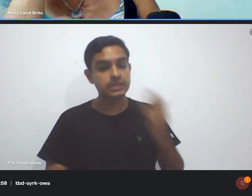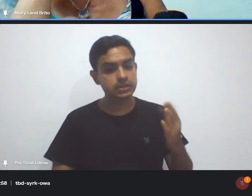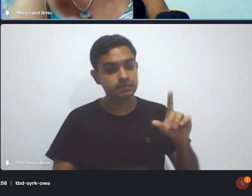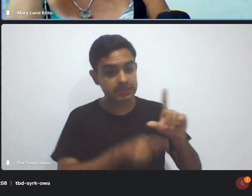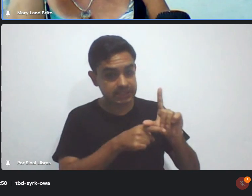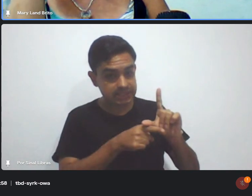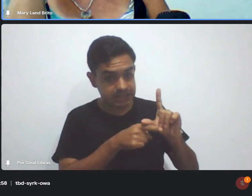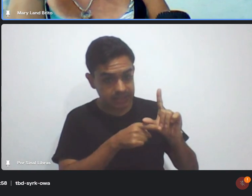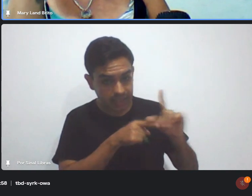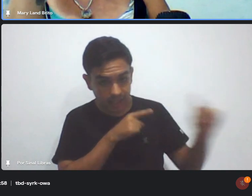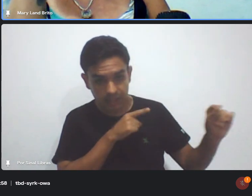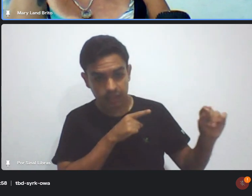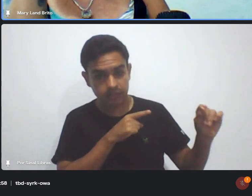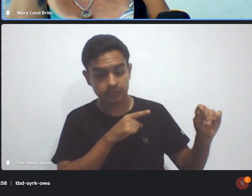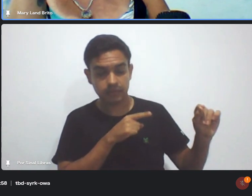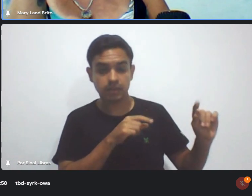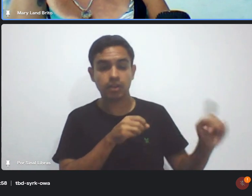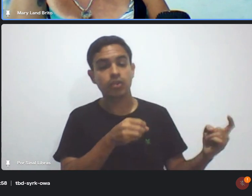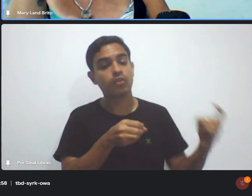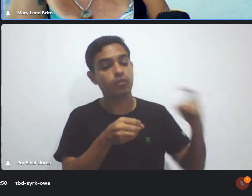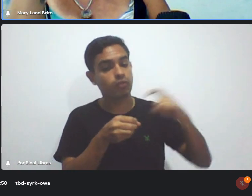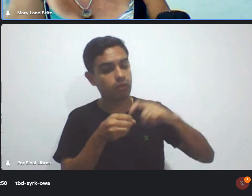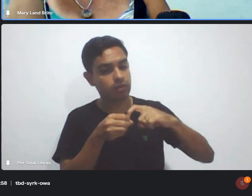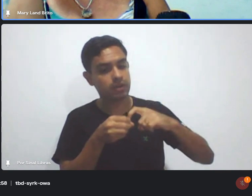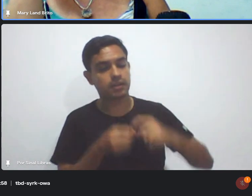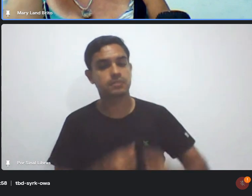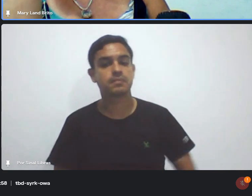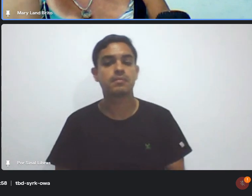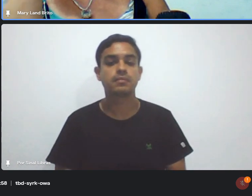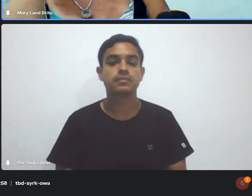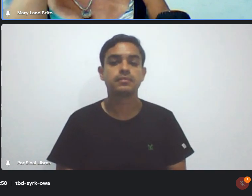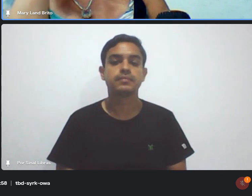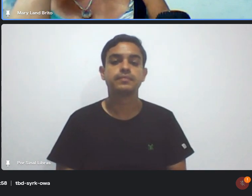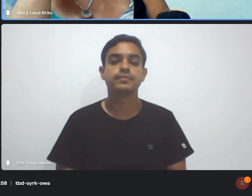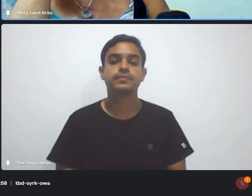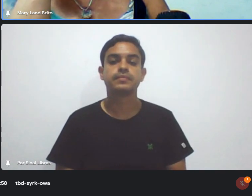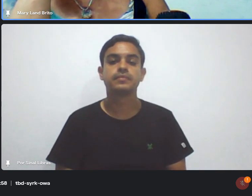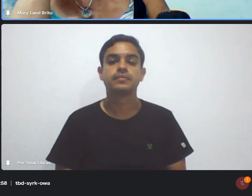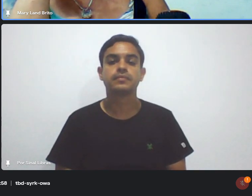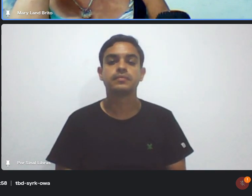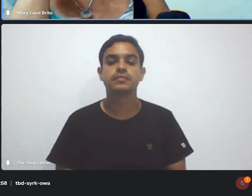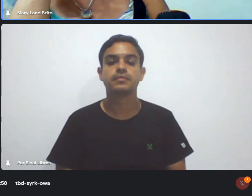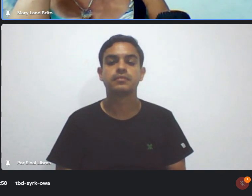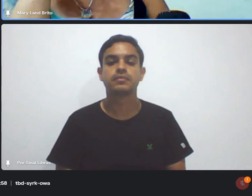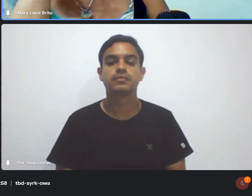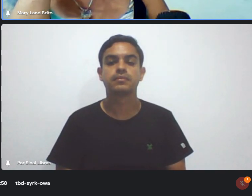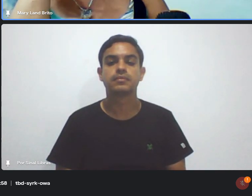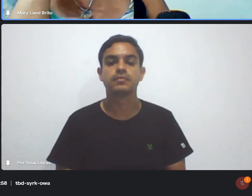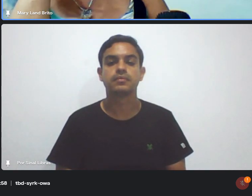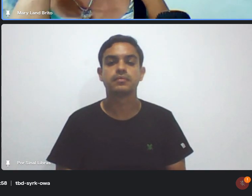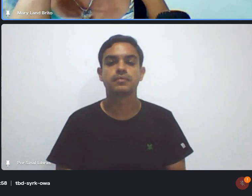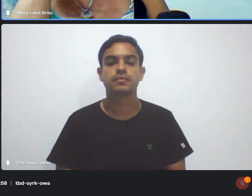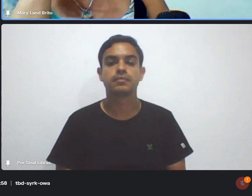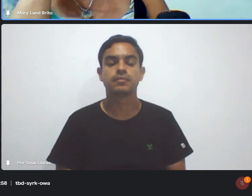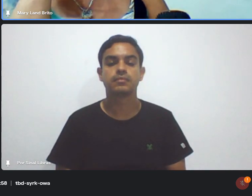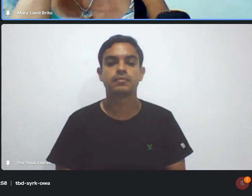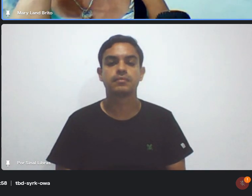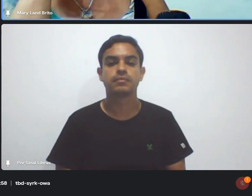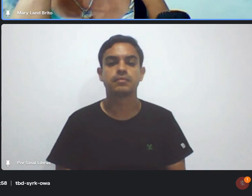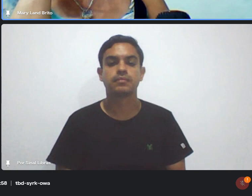sala, finalizar, e você entra novamente, por favor.